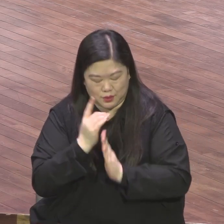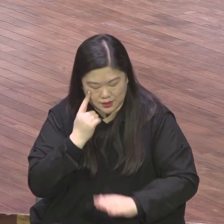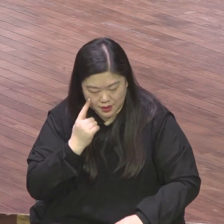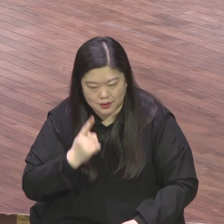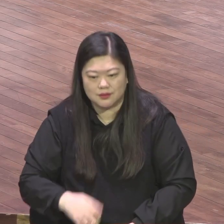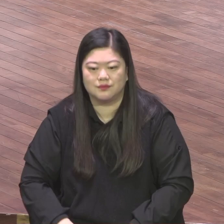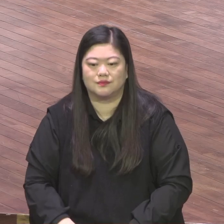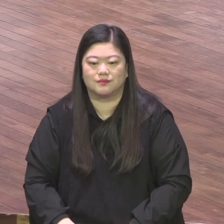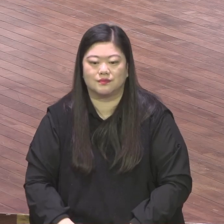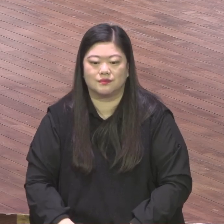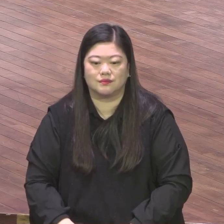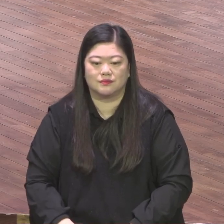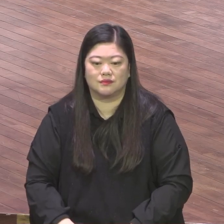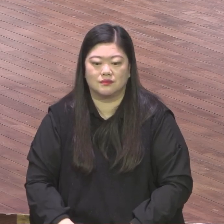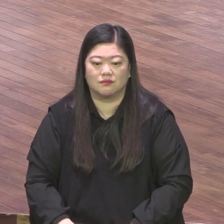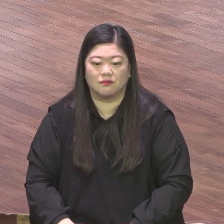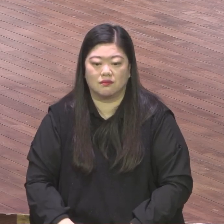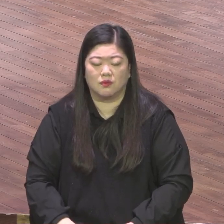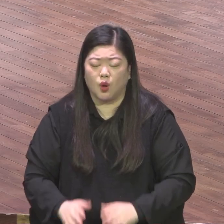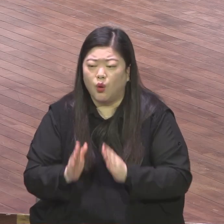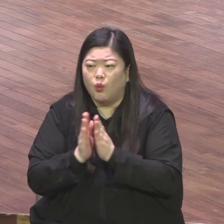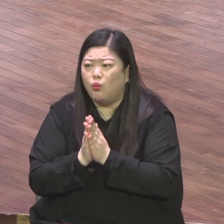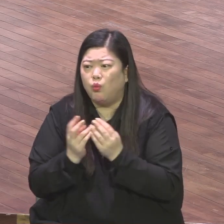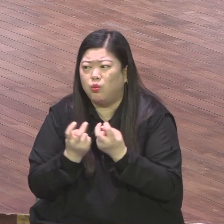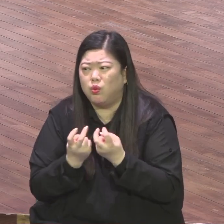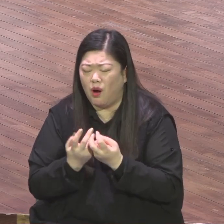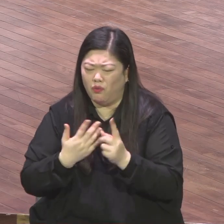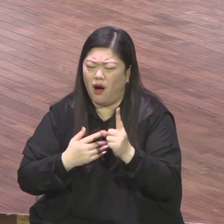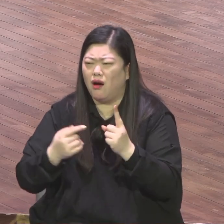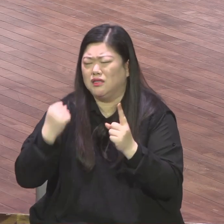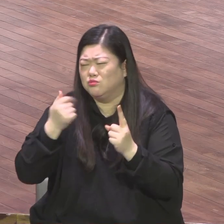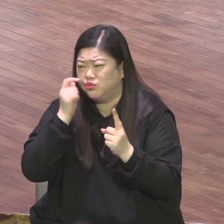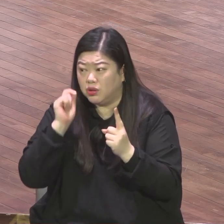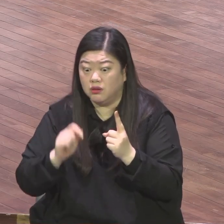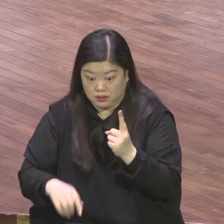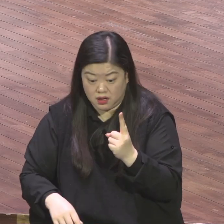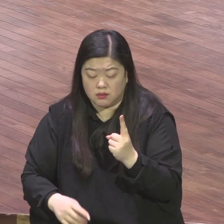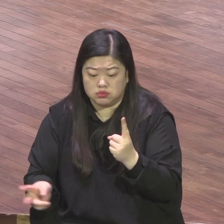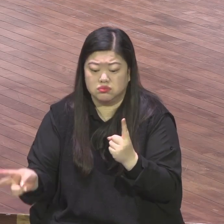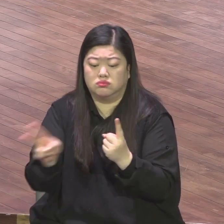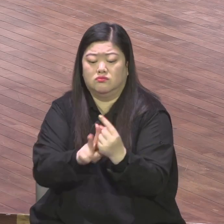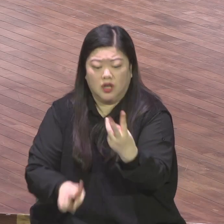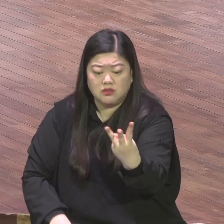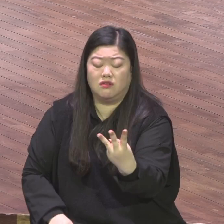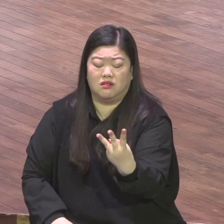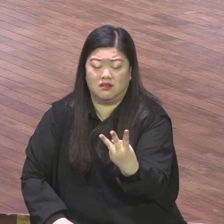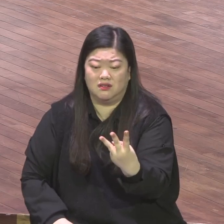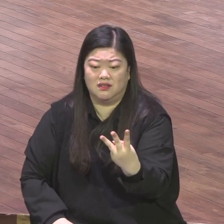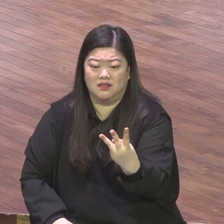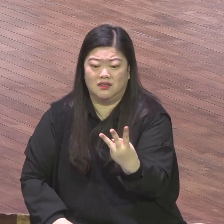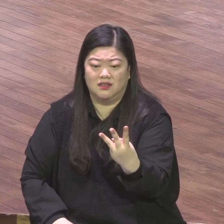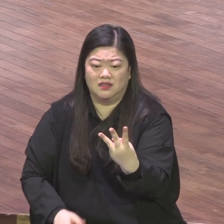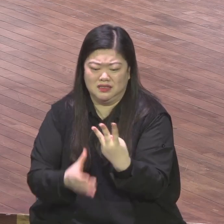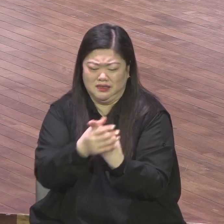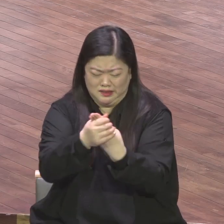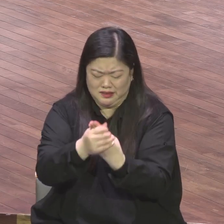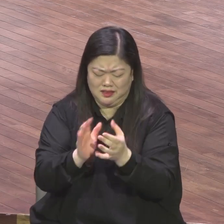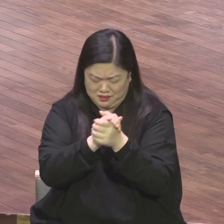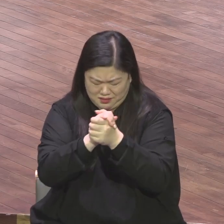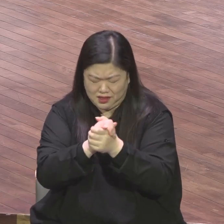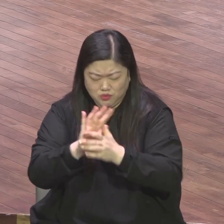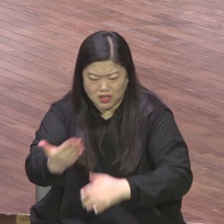회복 시켜줍니까? 3일조. 아멘. 해보세요. 미쳐보세요. 미쳐봐 좀. 아이고 저 장로님 저 완전히